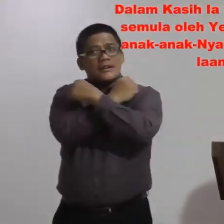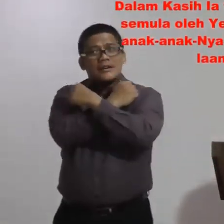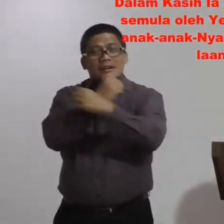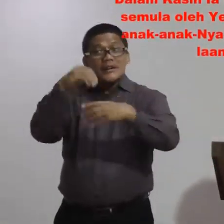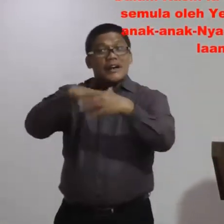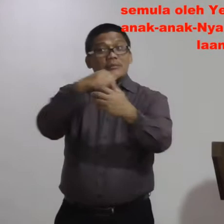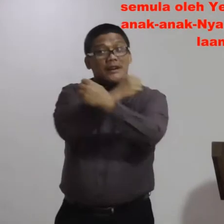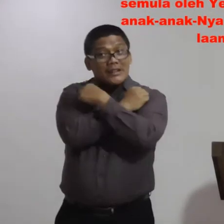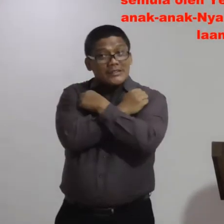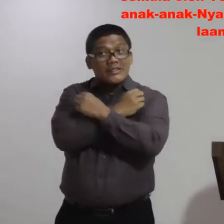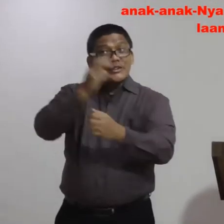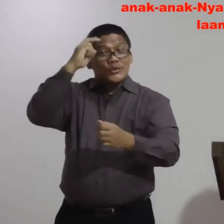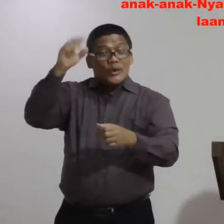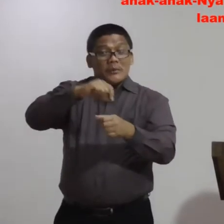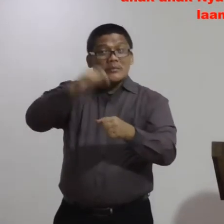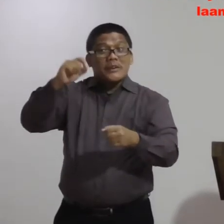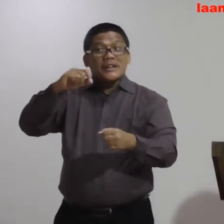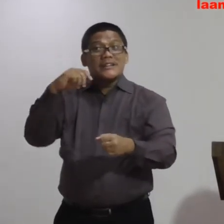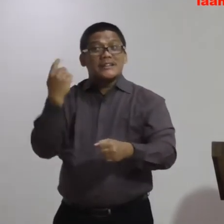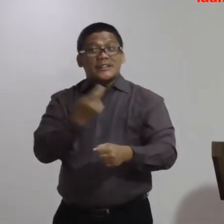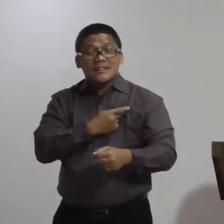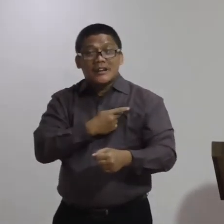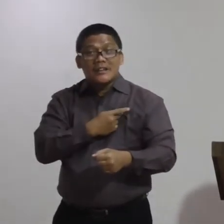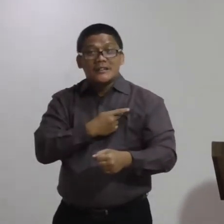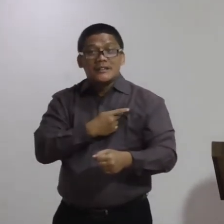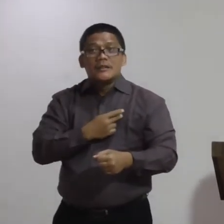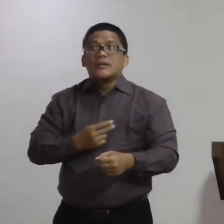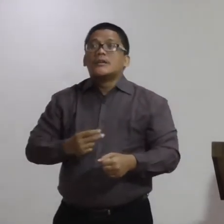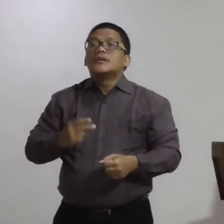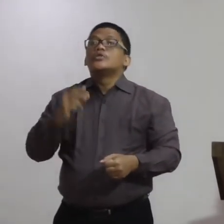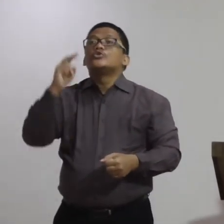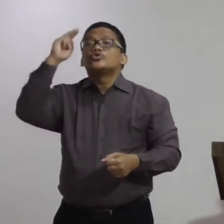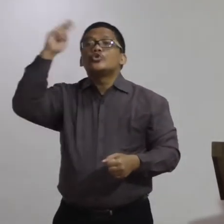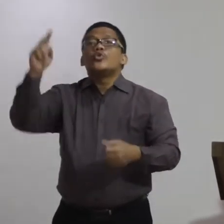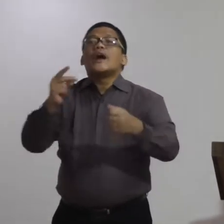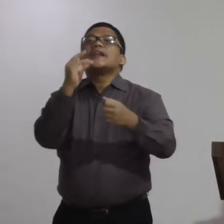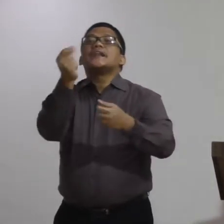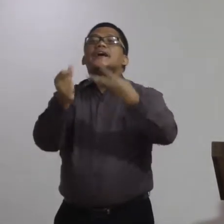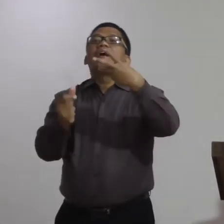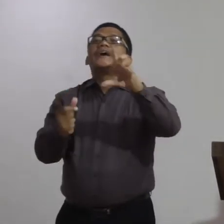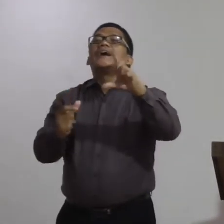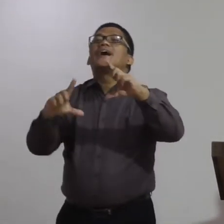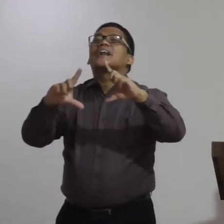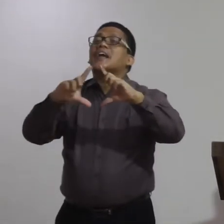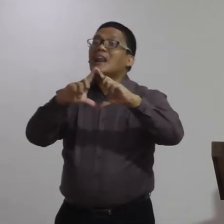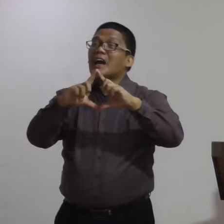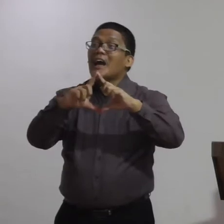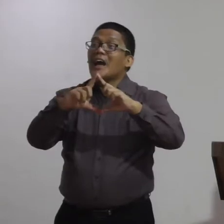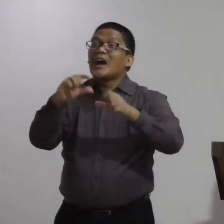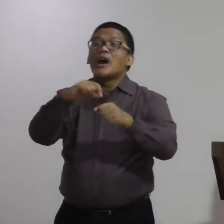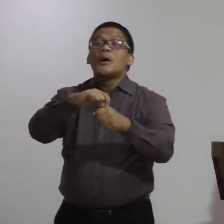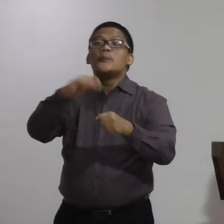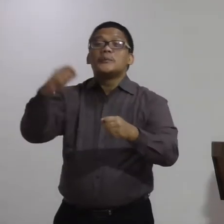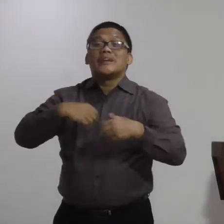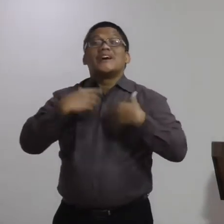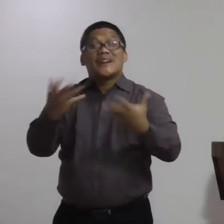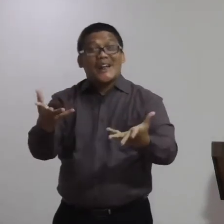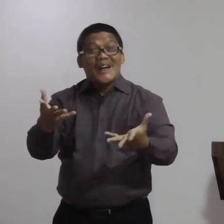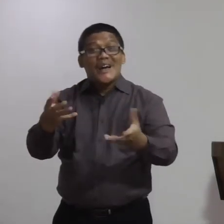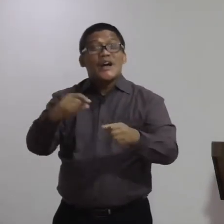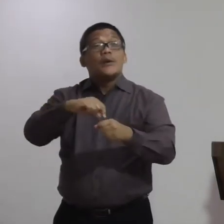telah memilih kita sesuai dengan kerelaan kehendak-Nya. Jadi tapi bahwa memang dari dirinya sendiri, bukan